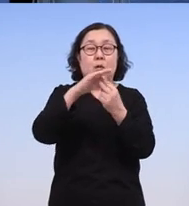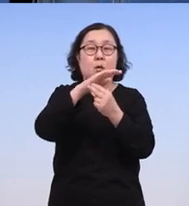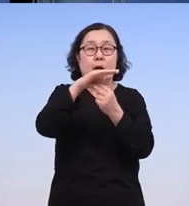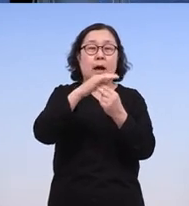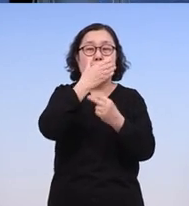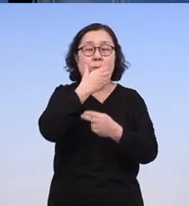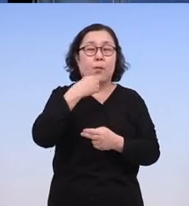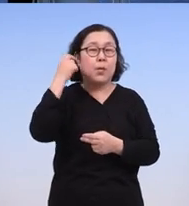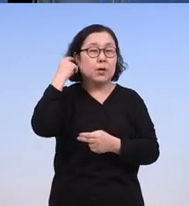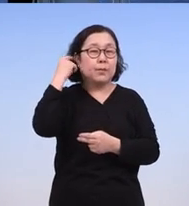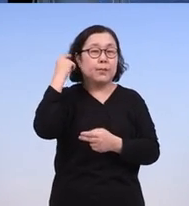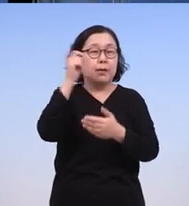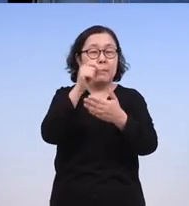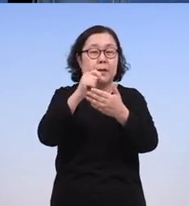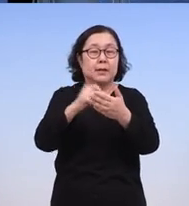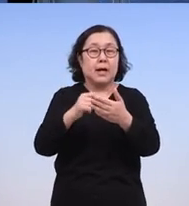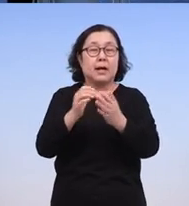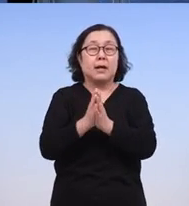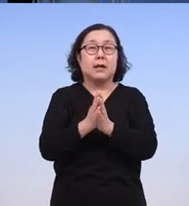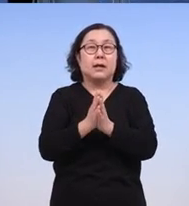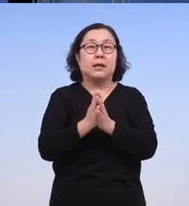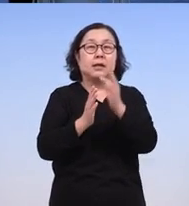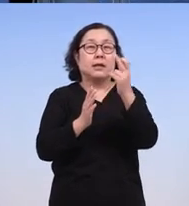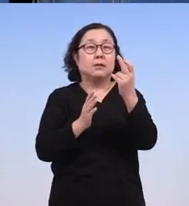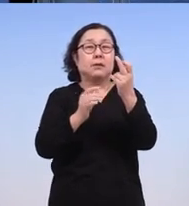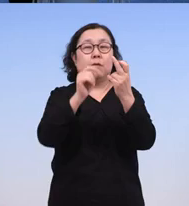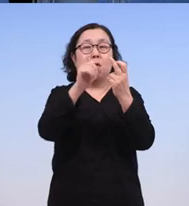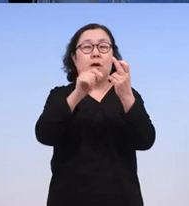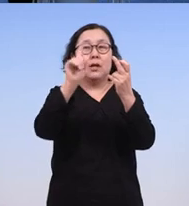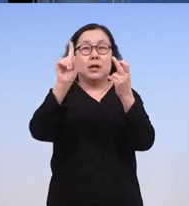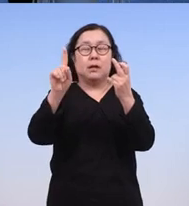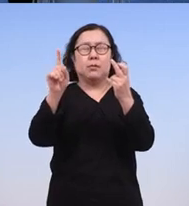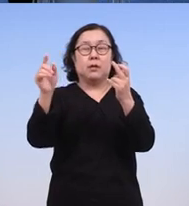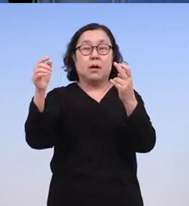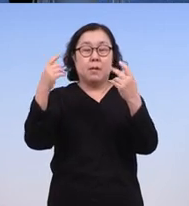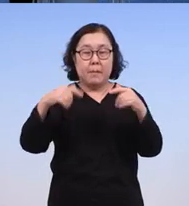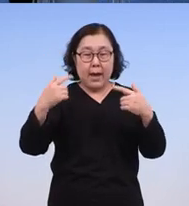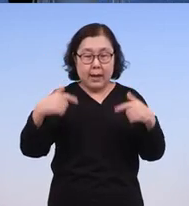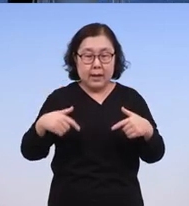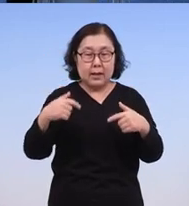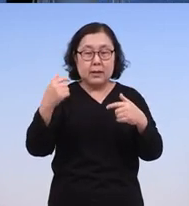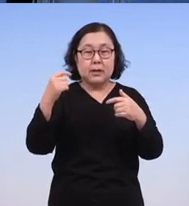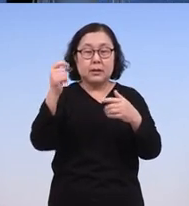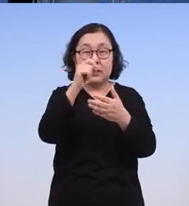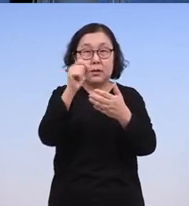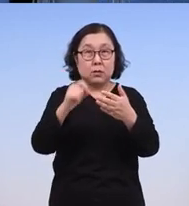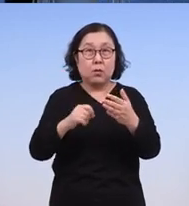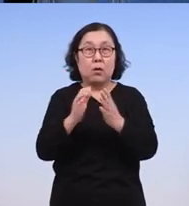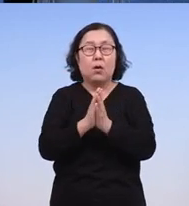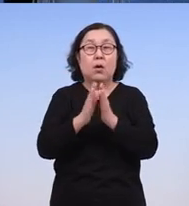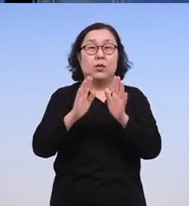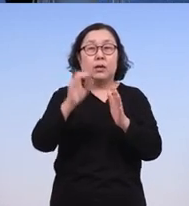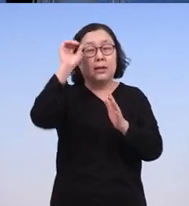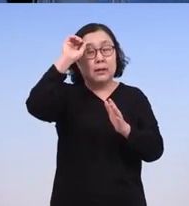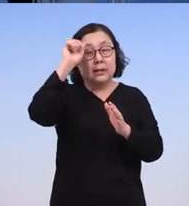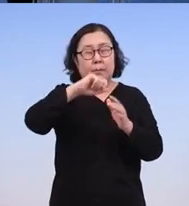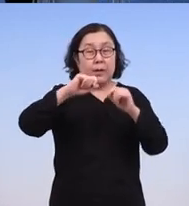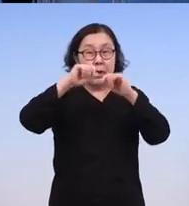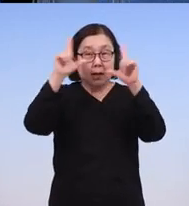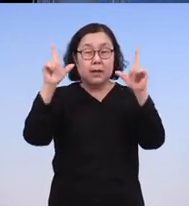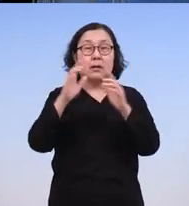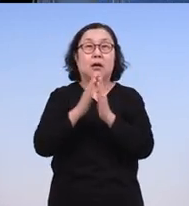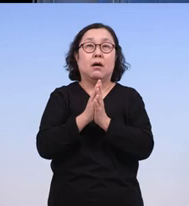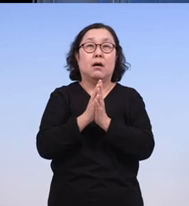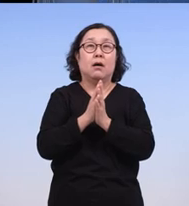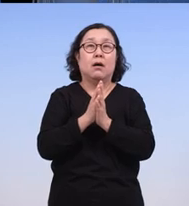요한복음 필사를 조금 전에 끝냈습니다. 12월 1일부터 매일 한 장씩 쓰기 시작했고, 오늘은 새벽에 잠이 깨서